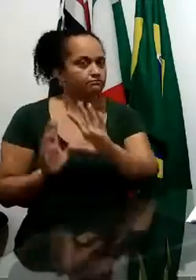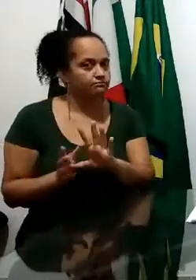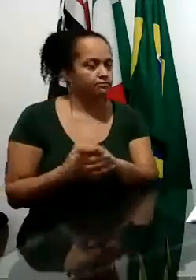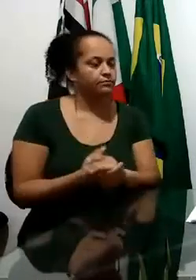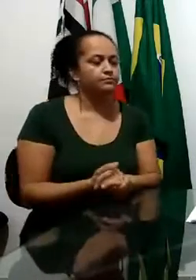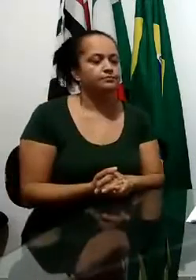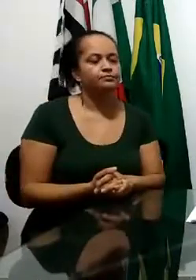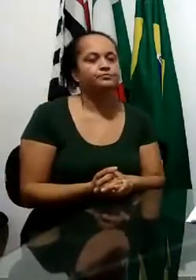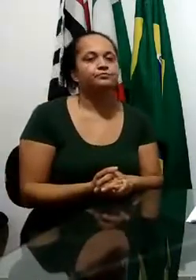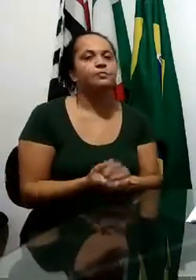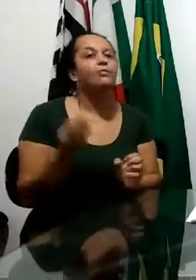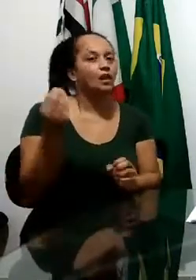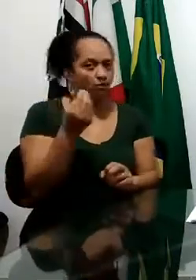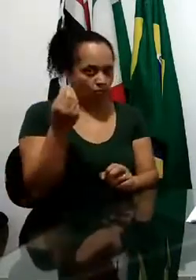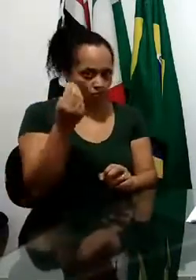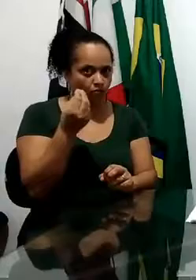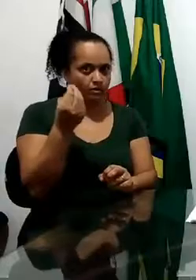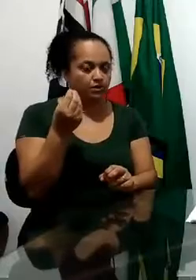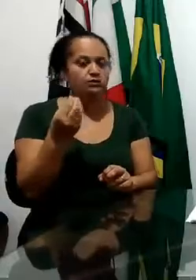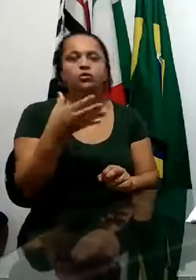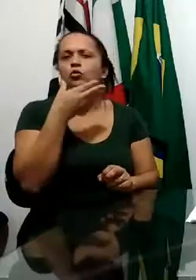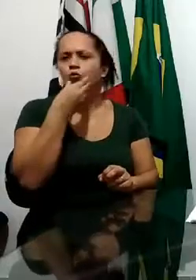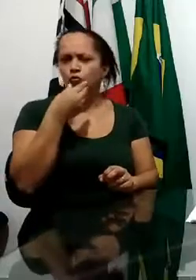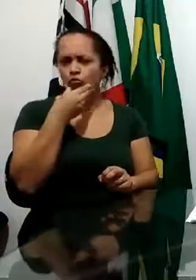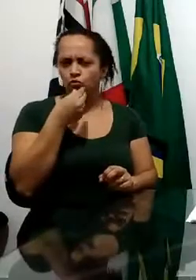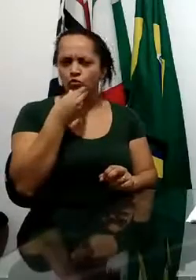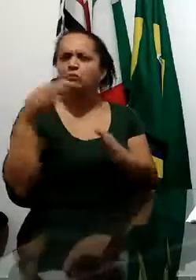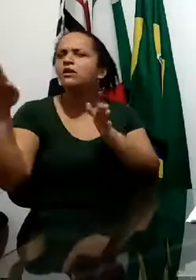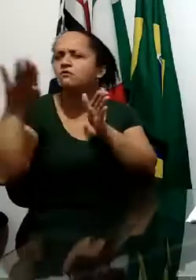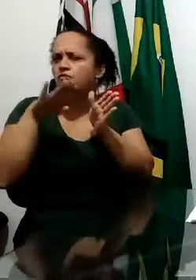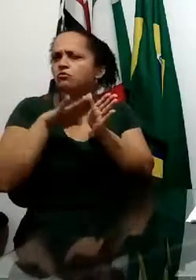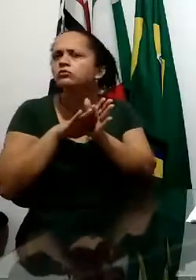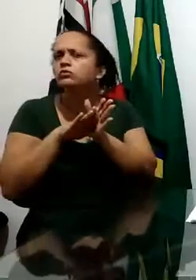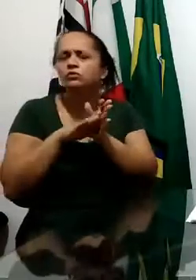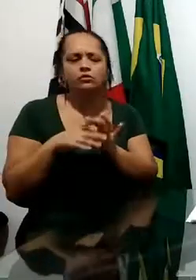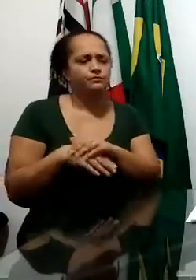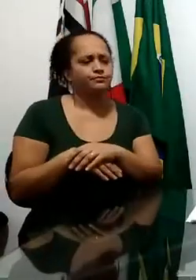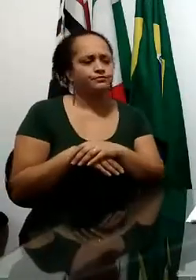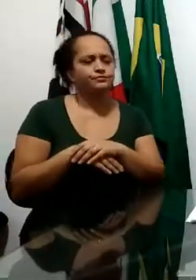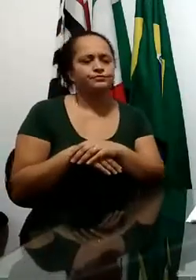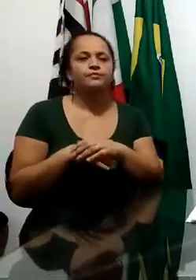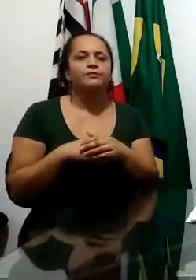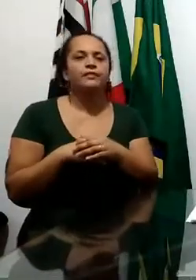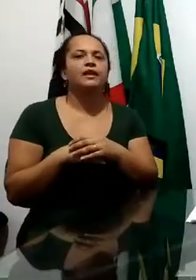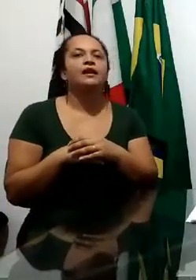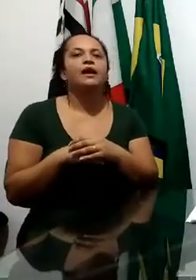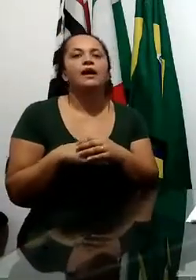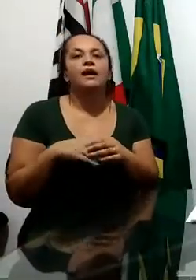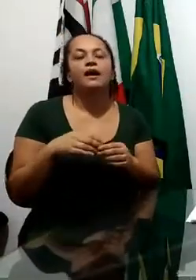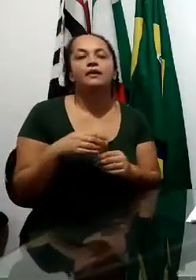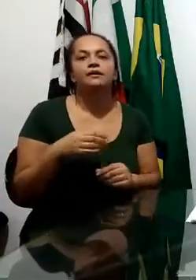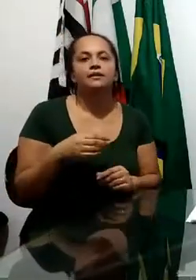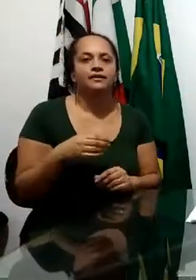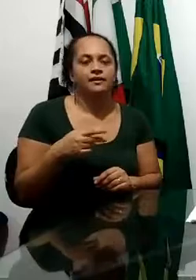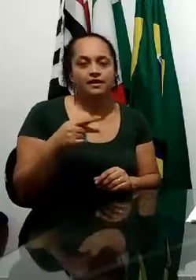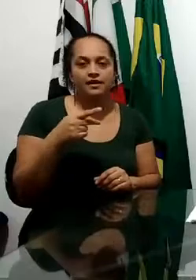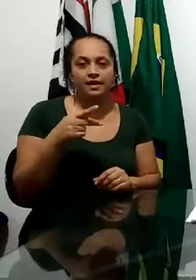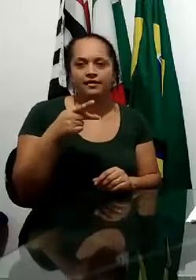interessante. Quando ele se depara com a prestação de conta do servo fiel, ele é justo,